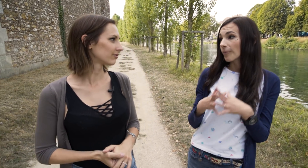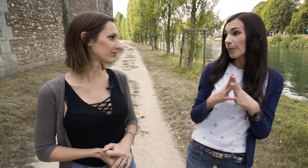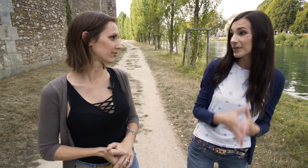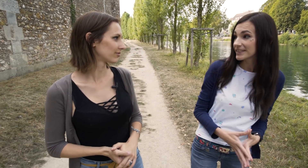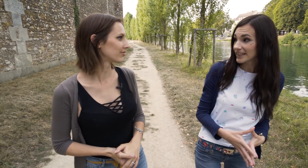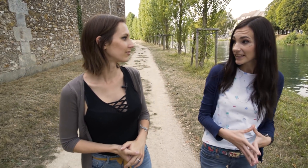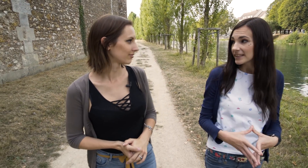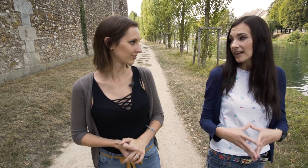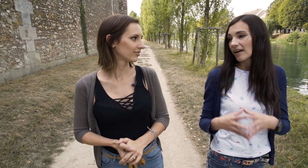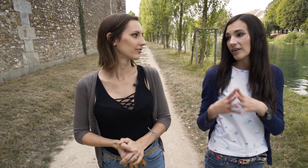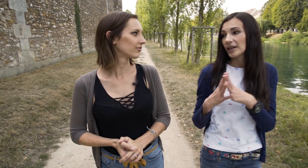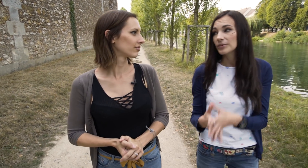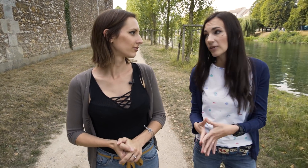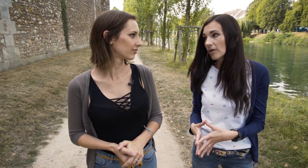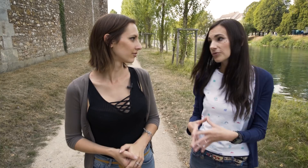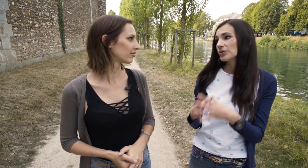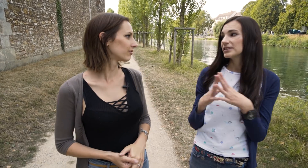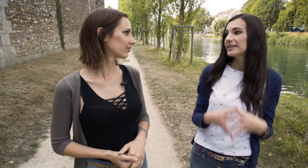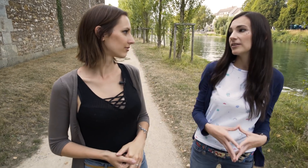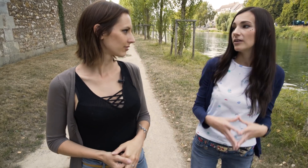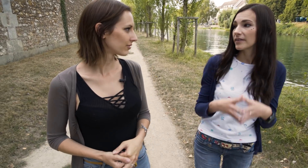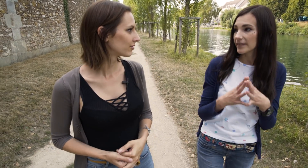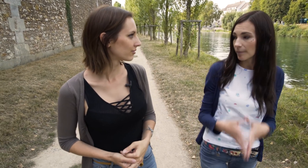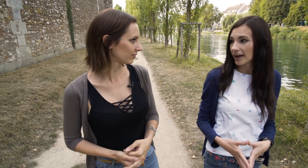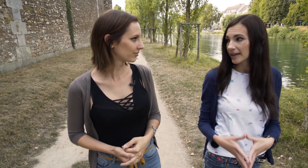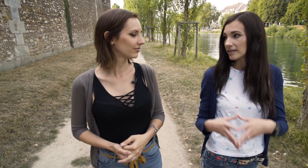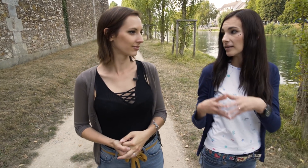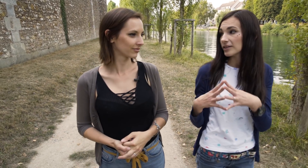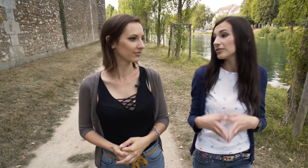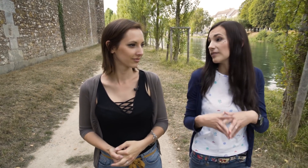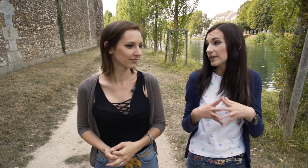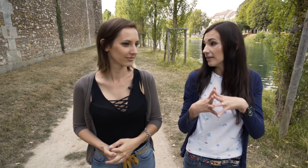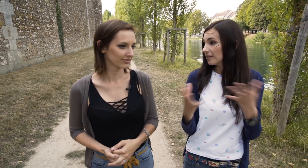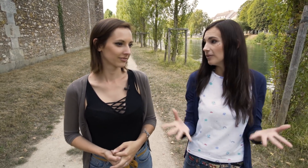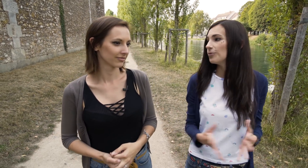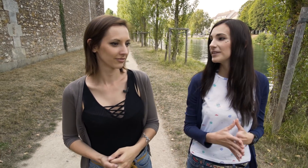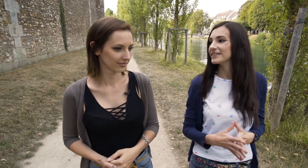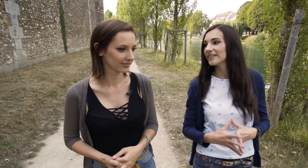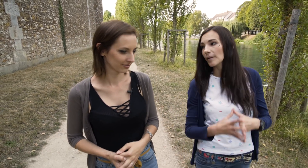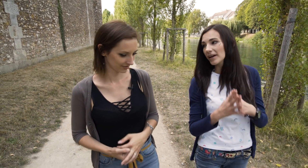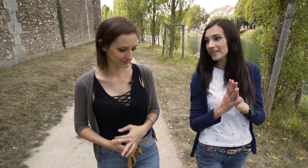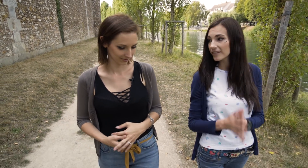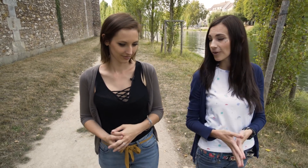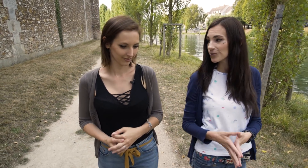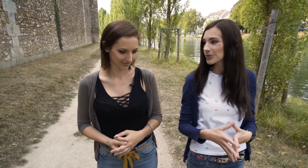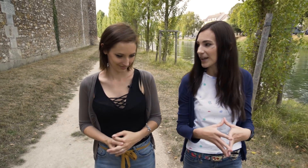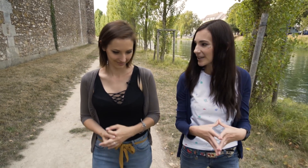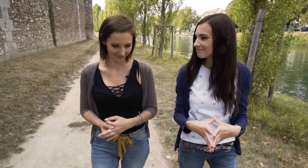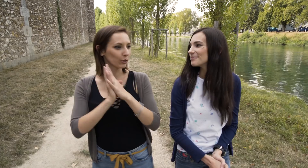mon métier. Il y a 8 ans, je suis sortie d'école d'interprète et j'ai fait le métier d'interprète dans le scolaire. Je te